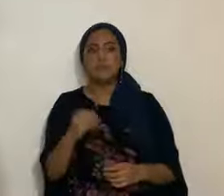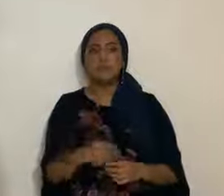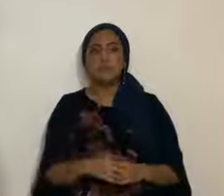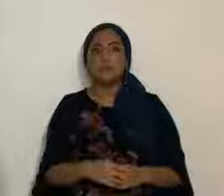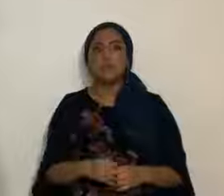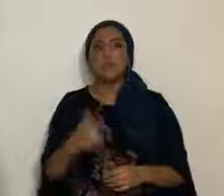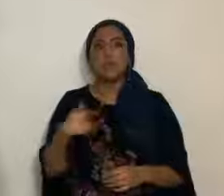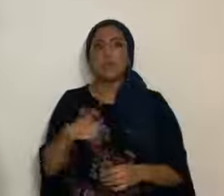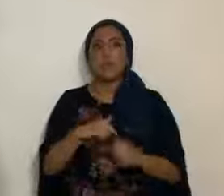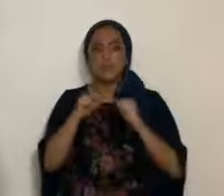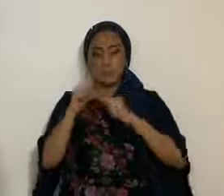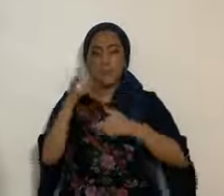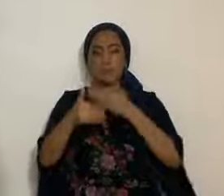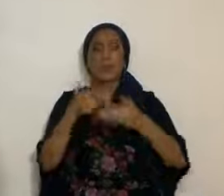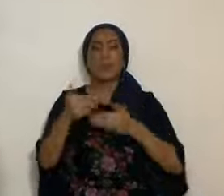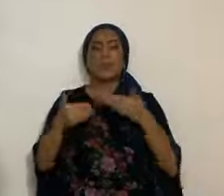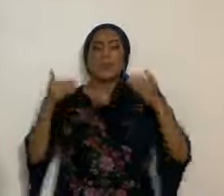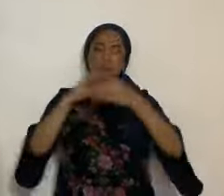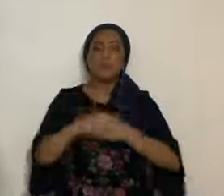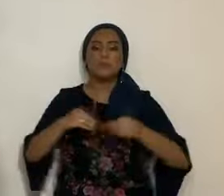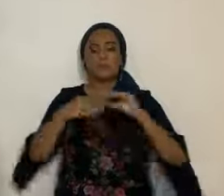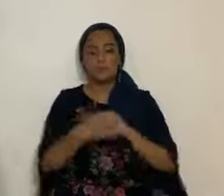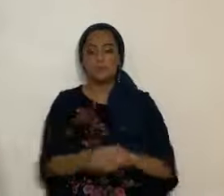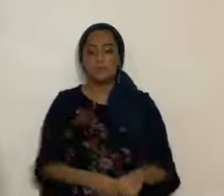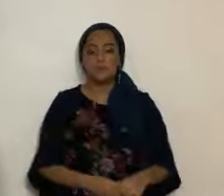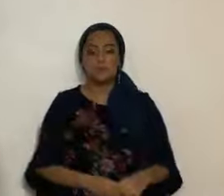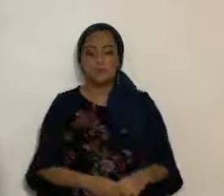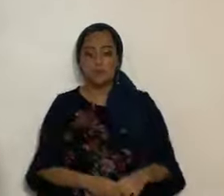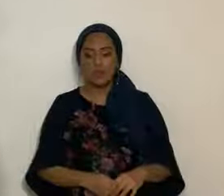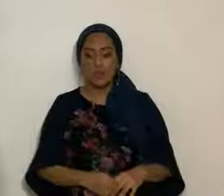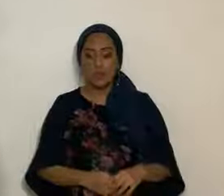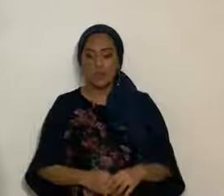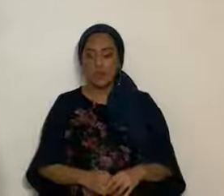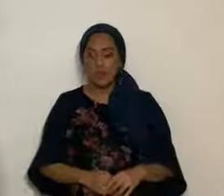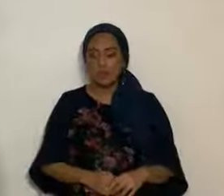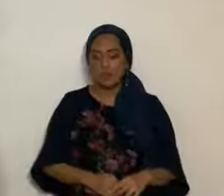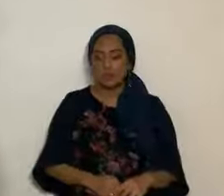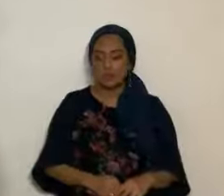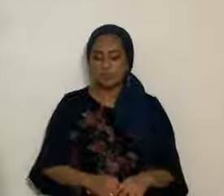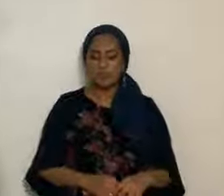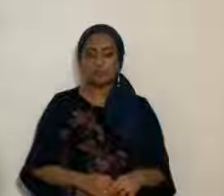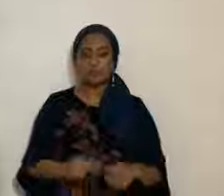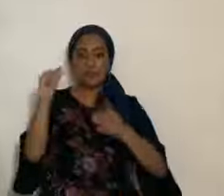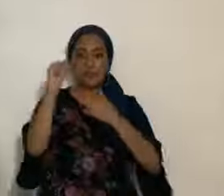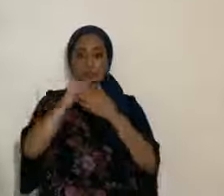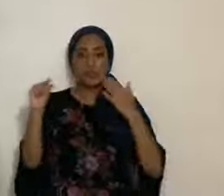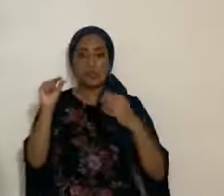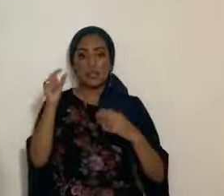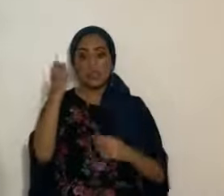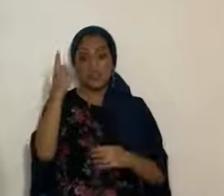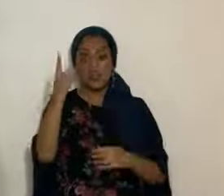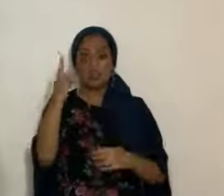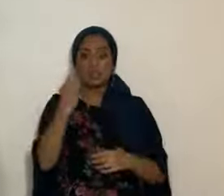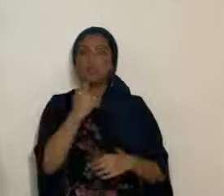vamos a continuar en el relato, en el verso 11. Dice de la siguiente